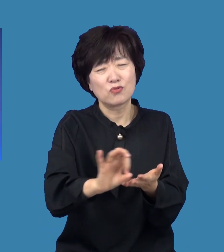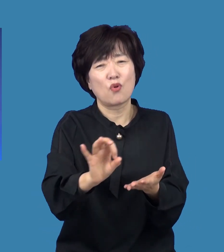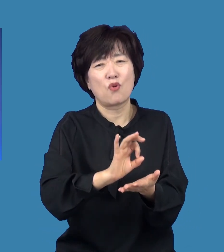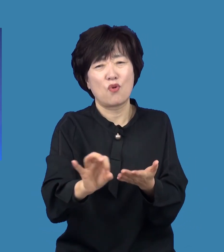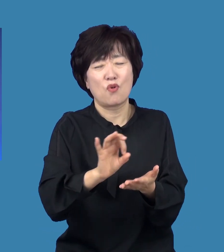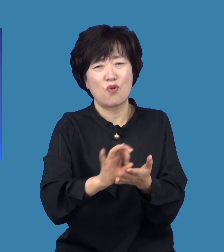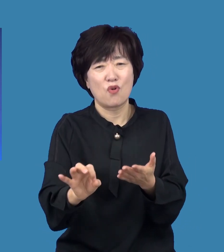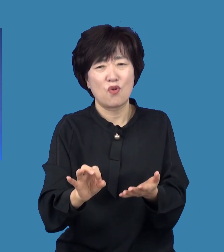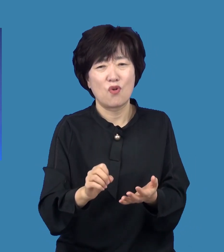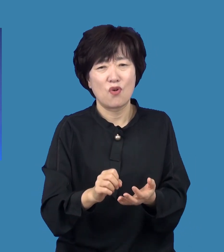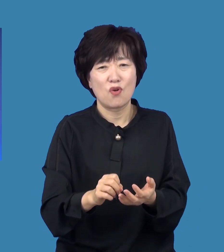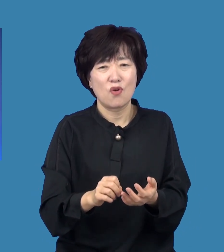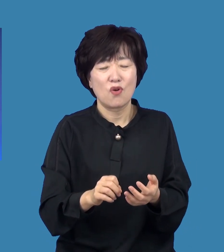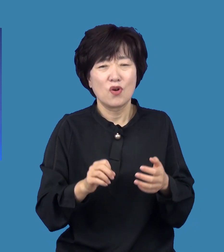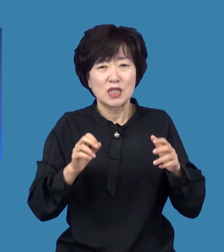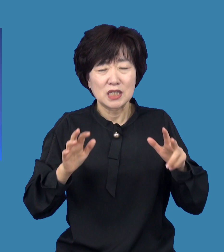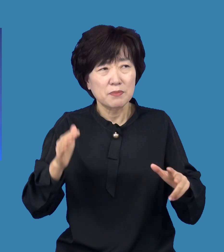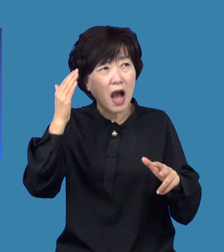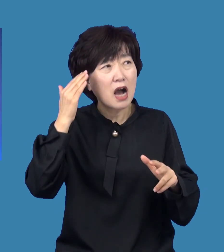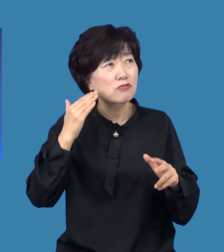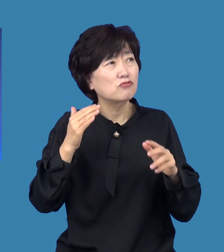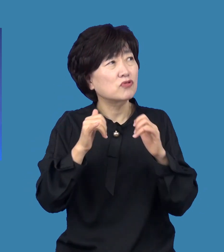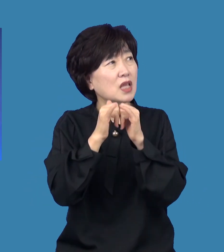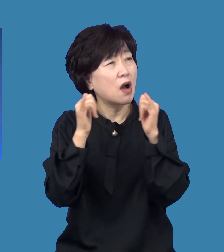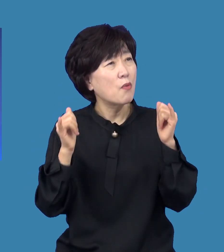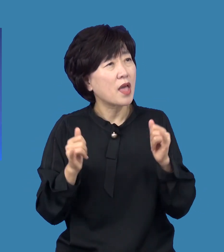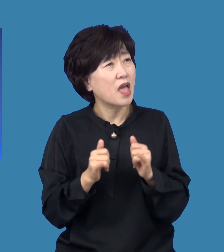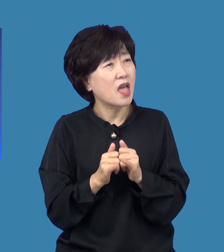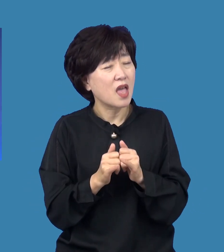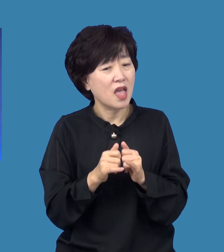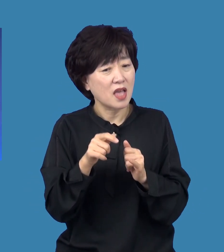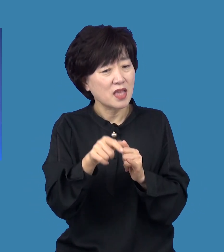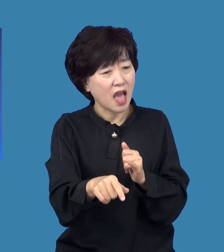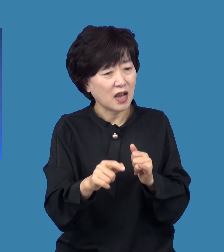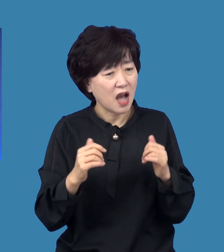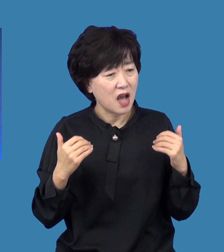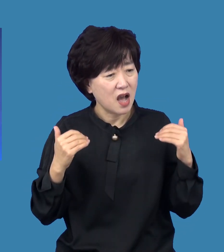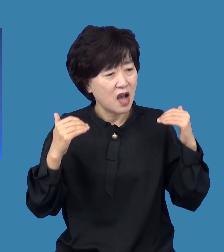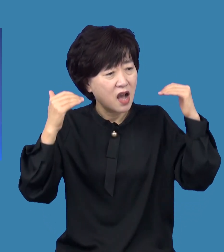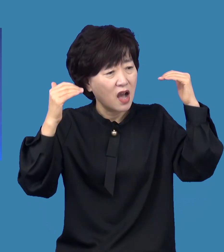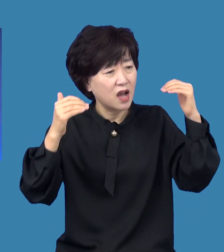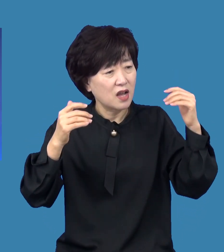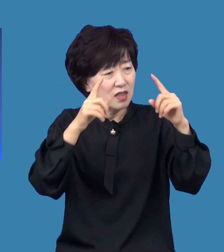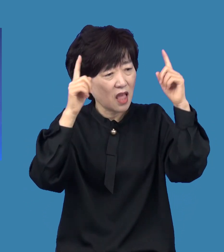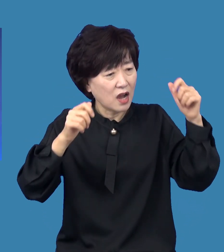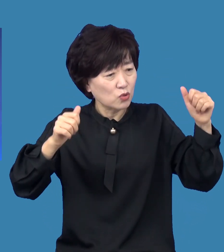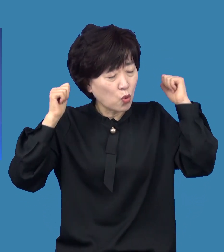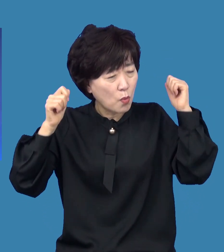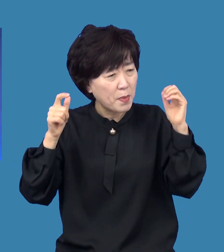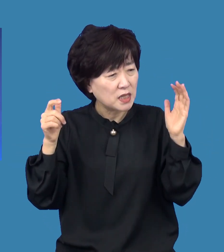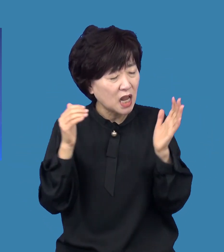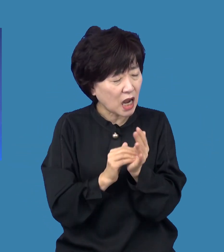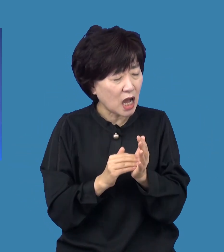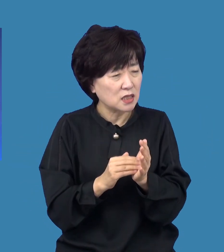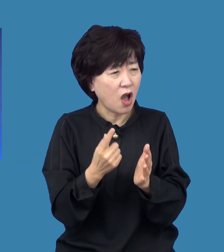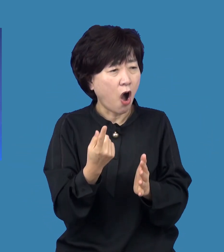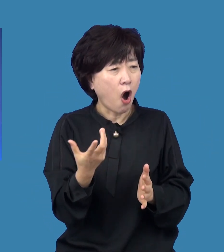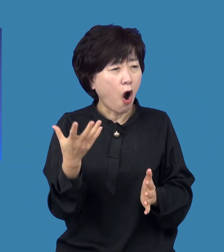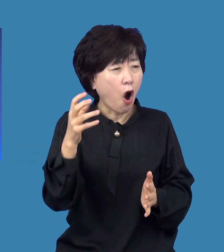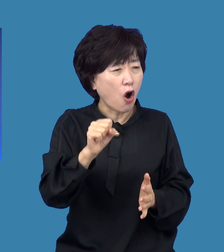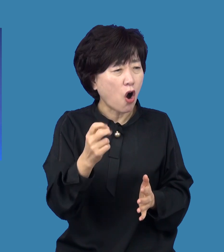적어도 지금 한국 사회에서는 이 자녀가 이렇게 커서 대학 졸업하고 이럴 때까지 키워주려면요, 억 소리 납니다. 억 단위로